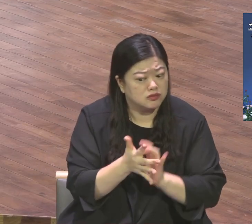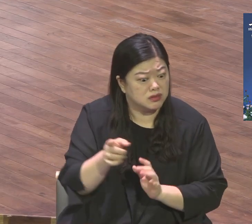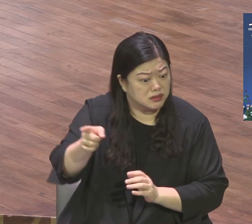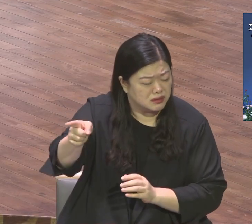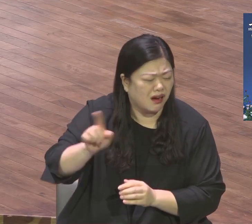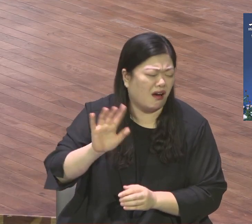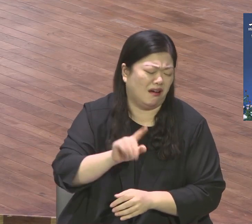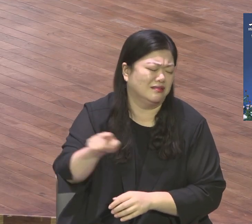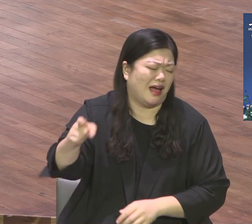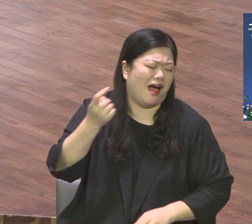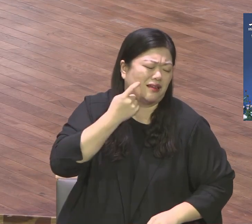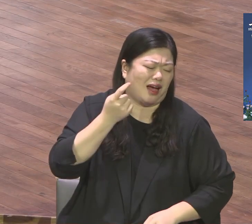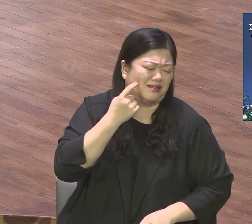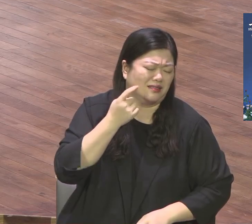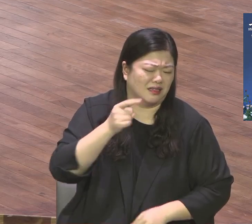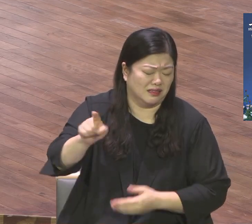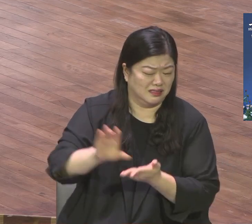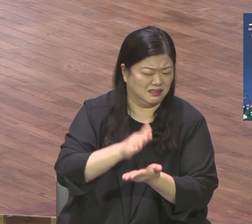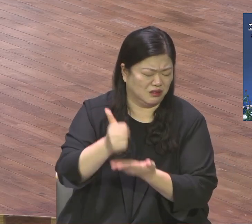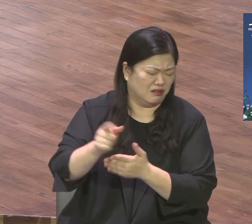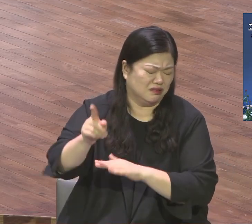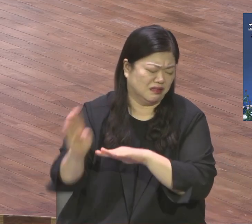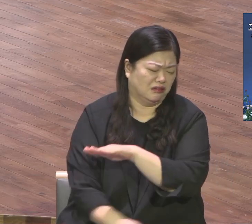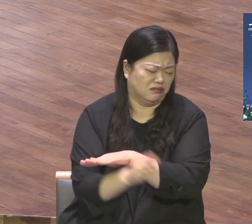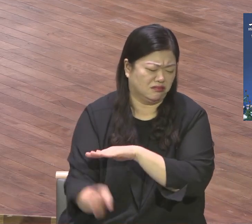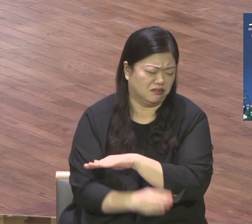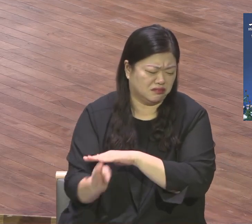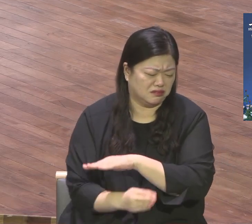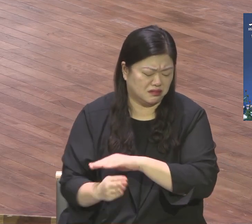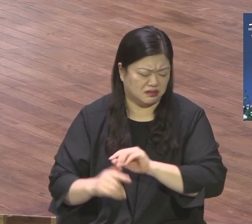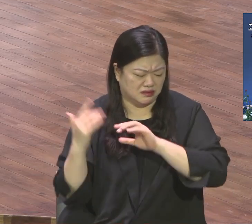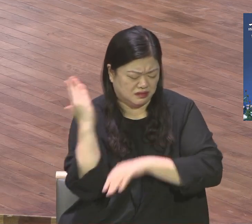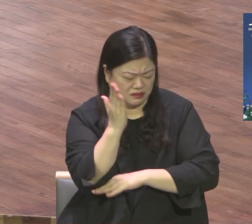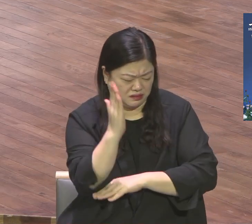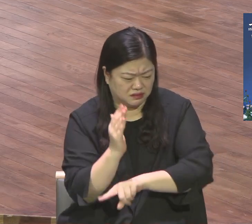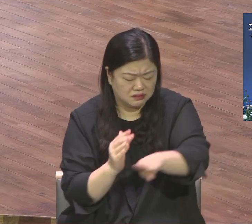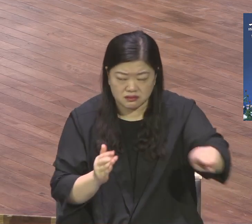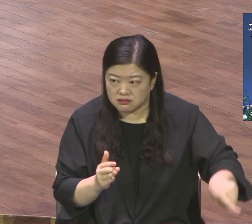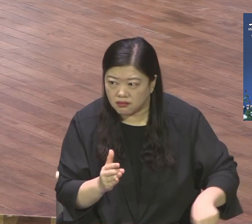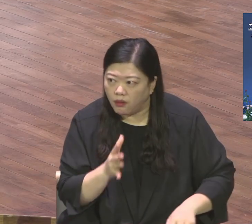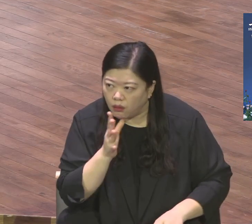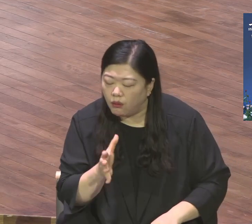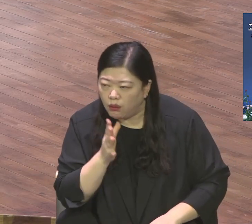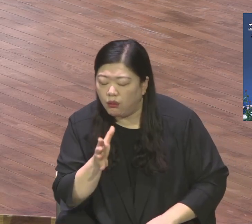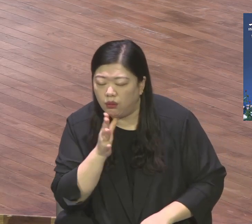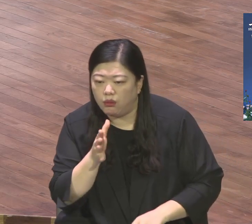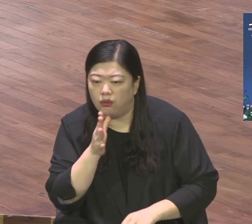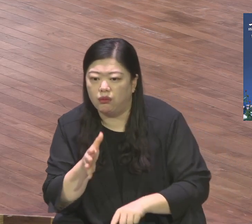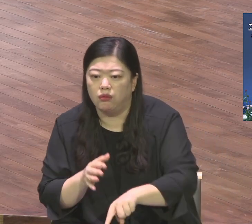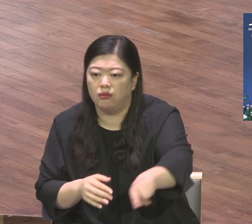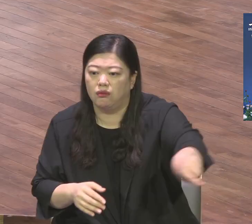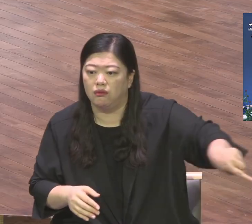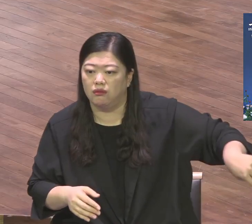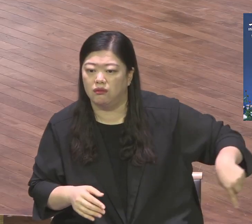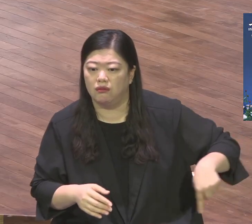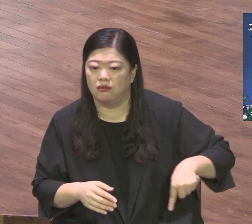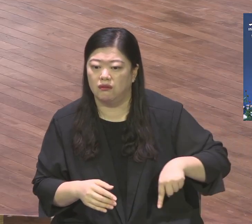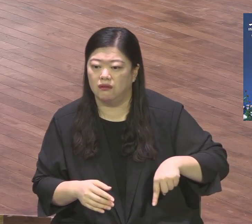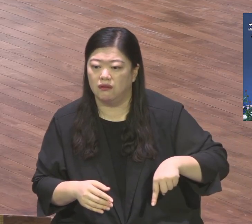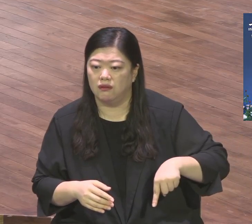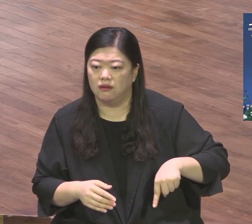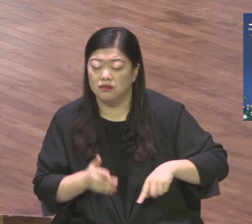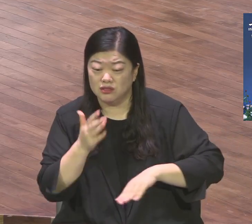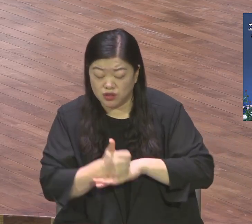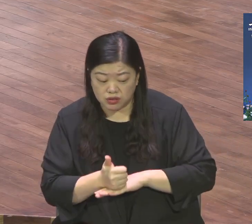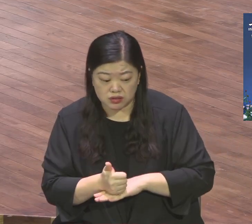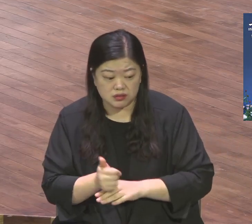한마디로 예수 그리스도의 성육신 하나님이 인간이 되어 오신 것 자체를